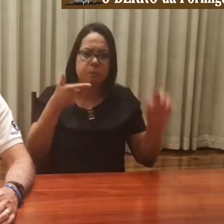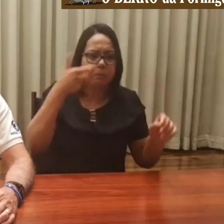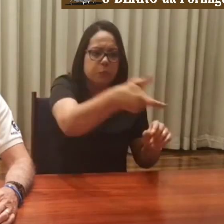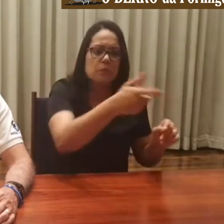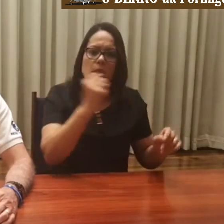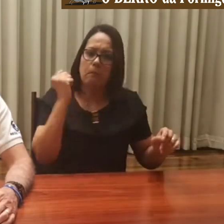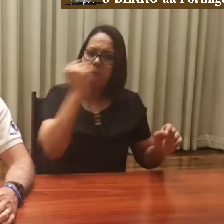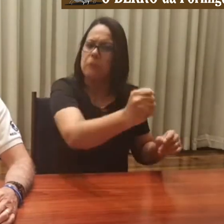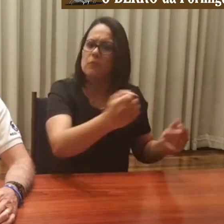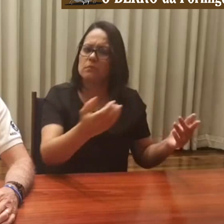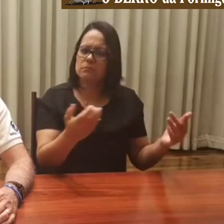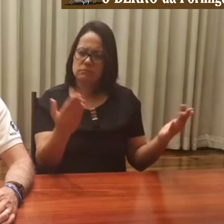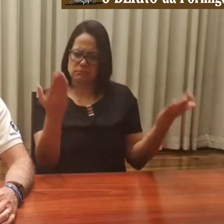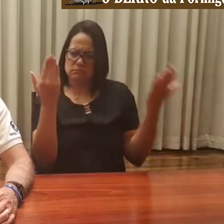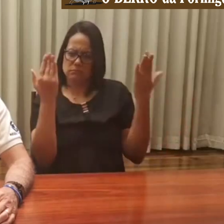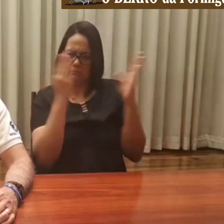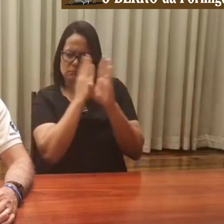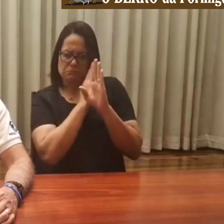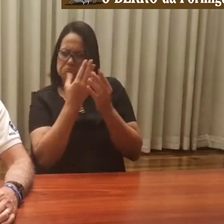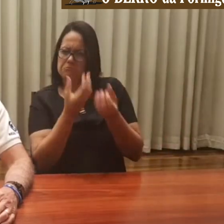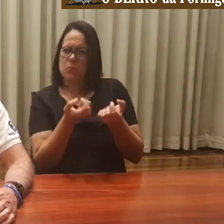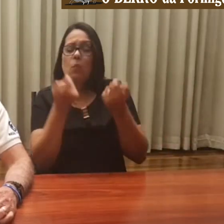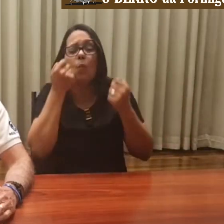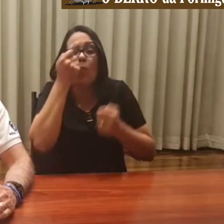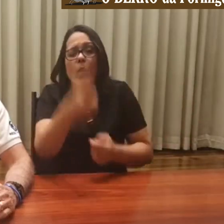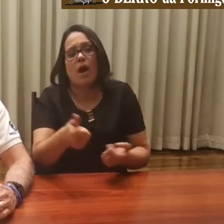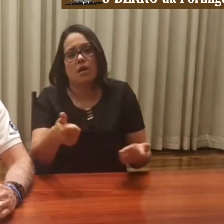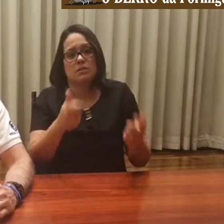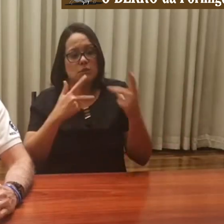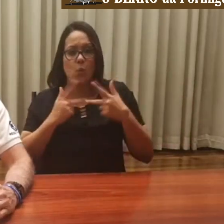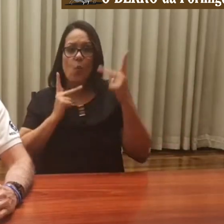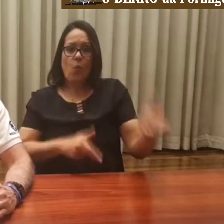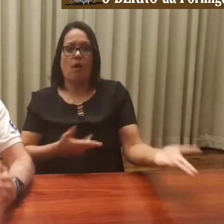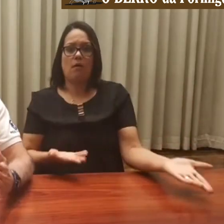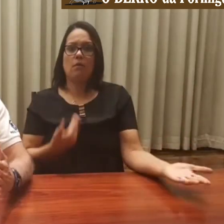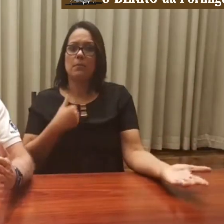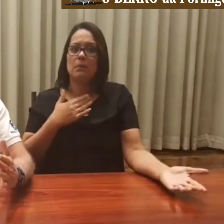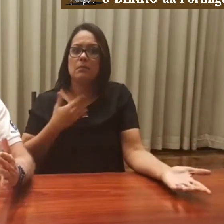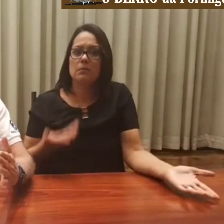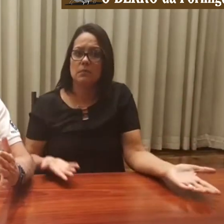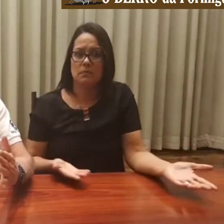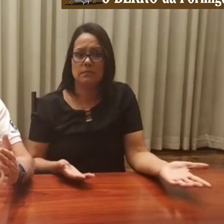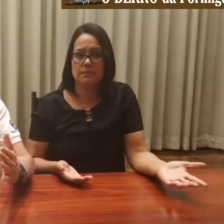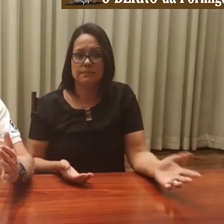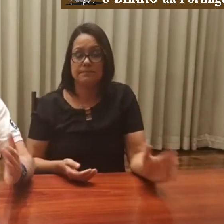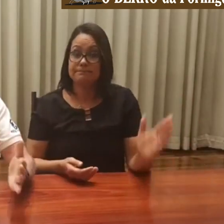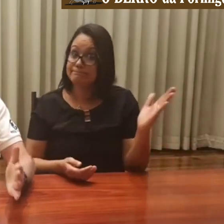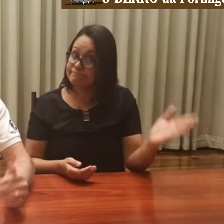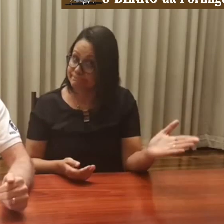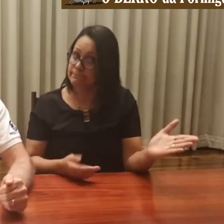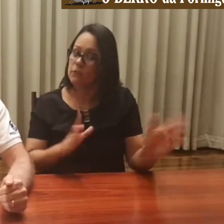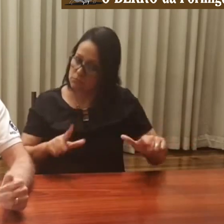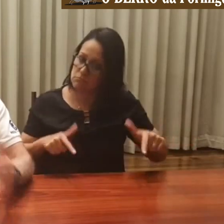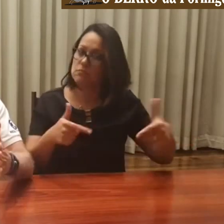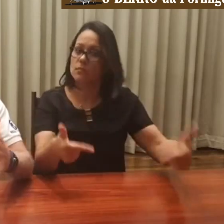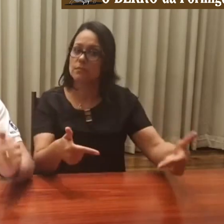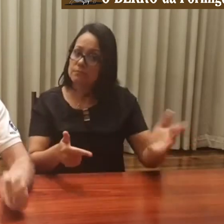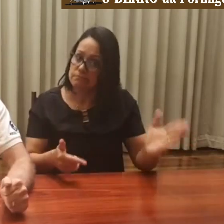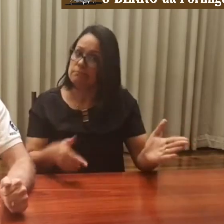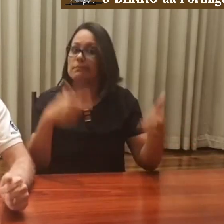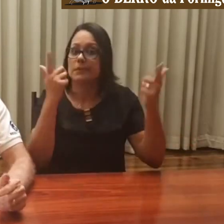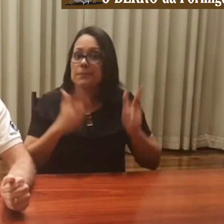de forma misteriosa. Quase aconteceu a mesma coisa comigo. É, vamos em frente, né?